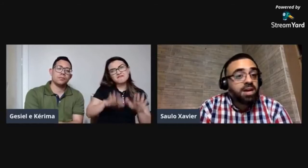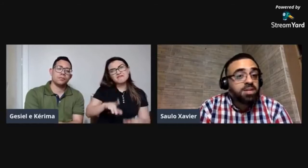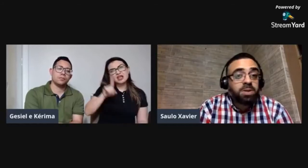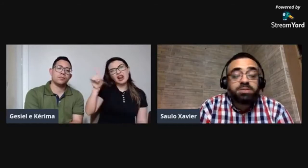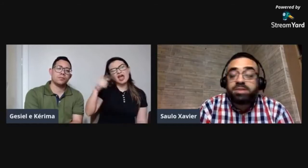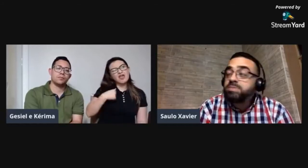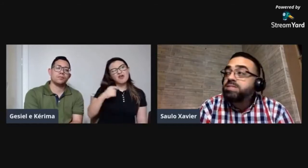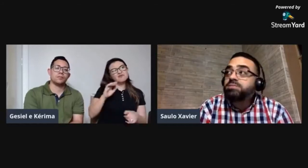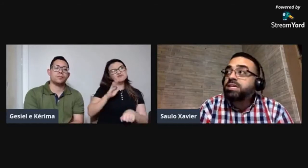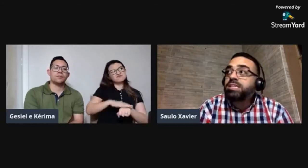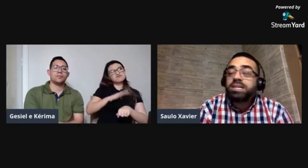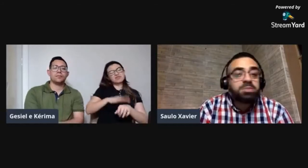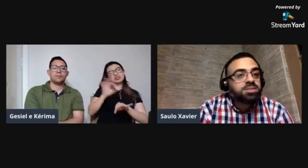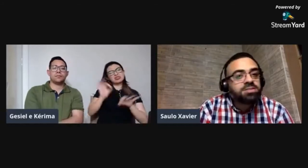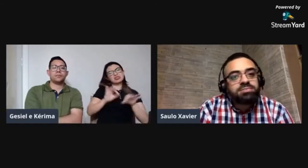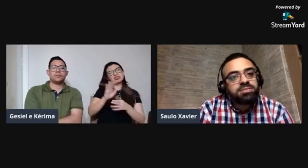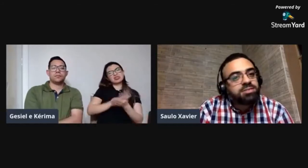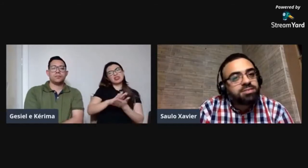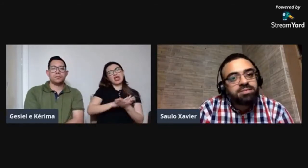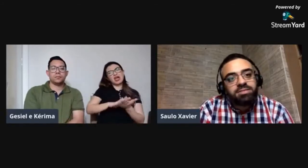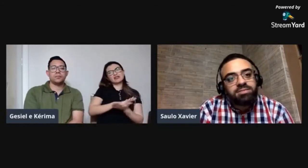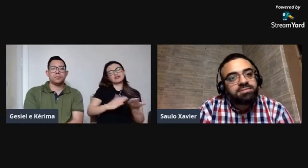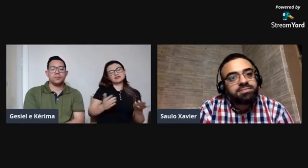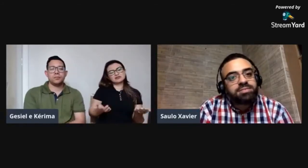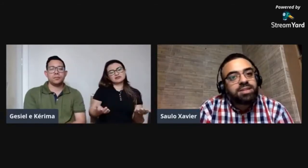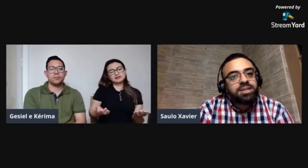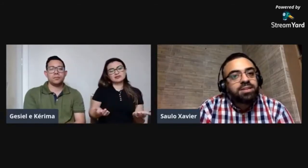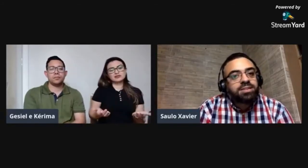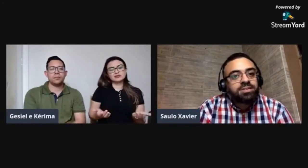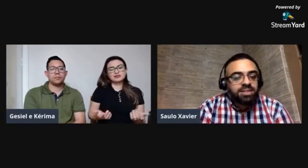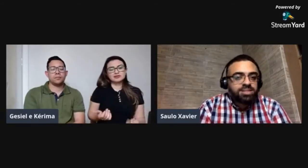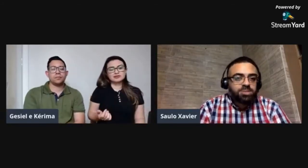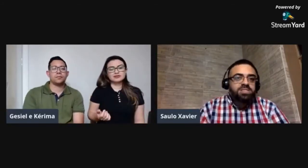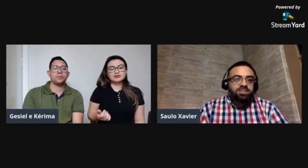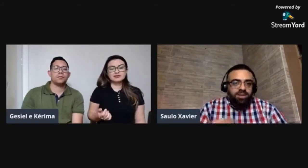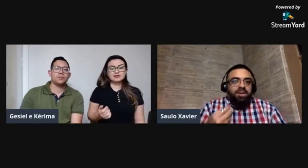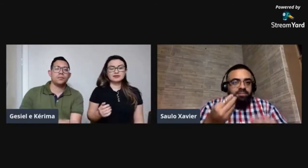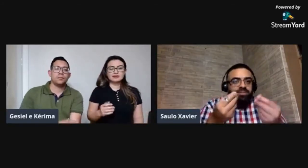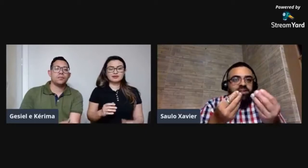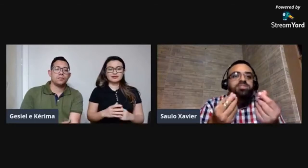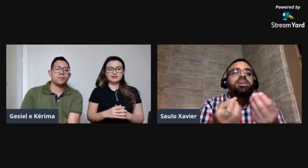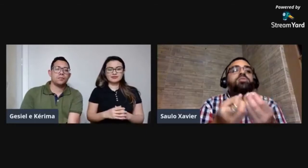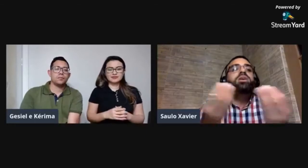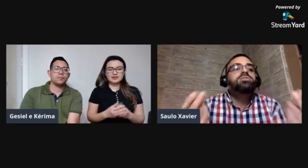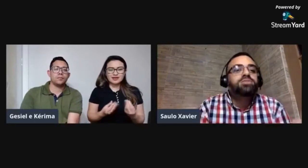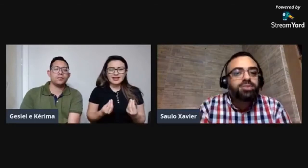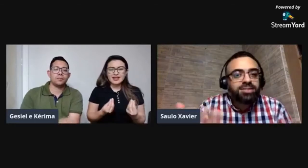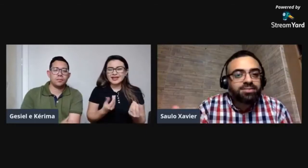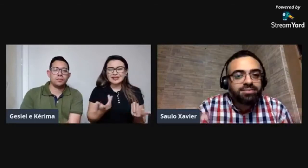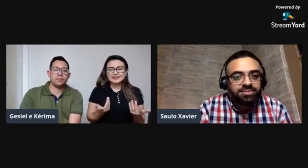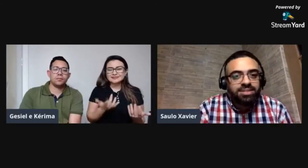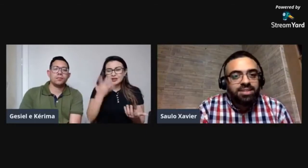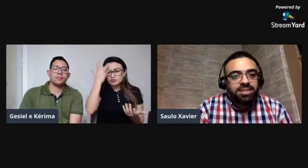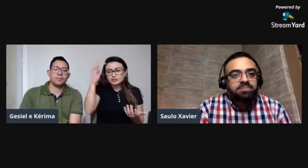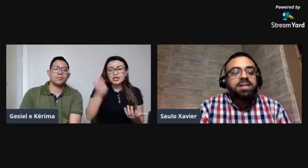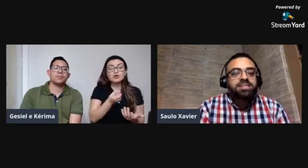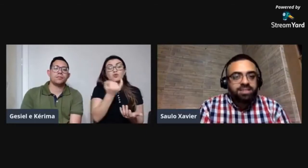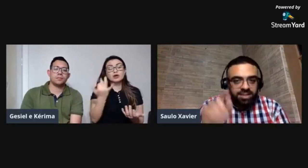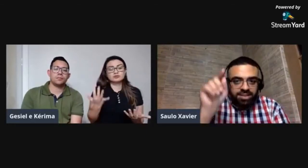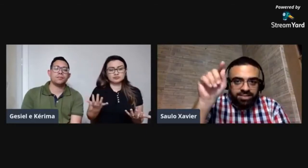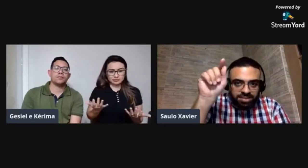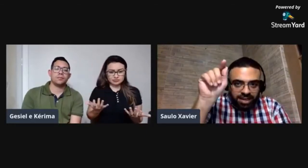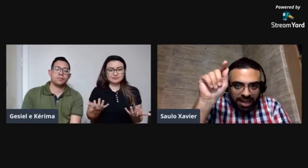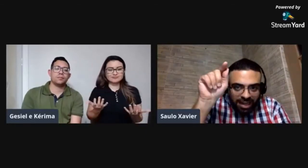porque te pergunta, Deus, mas eu não ganhei ninguém para Jesus. Eu não, tipo assim, não é, eu não sei quantos foram,